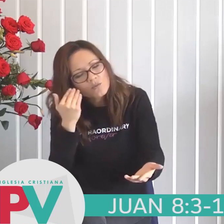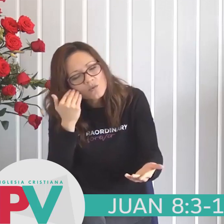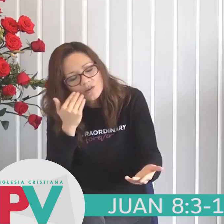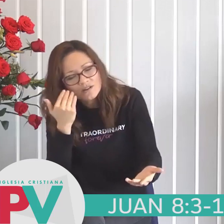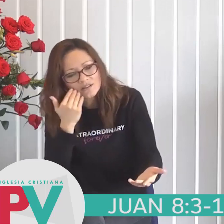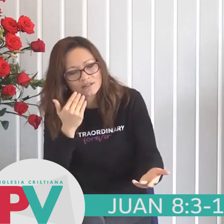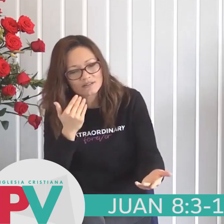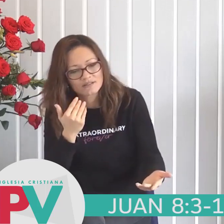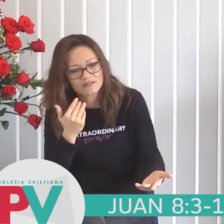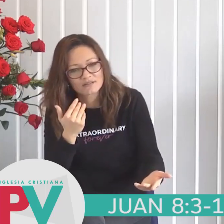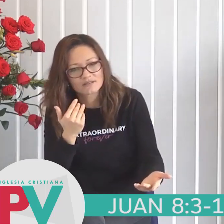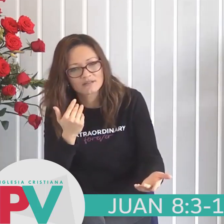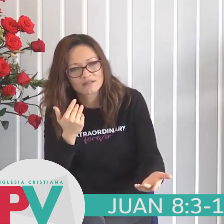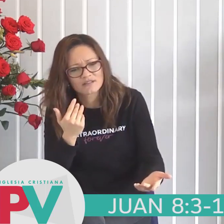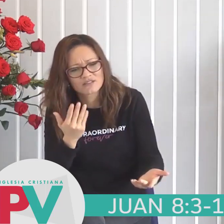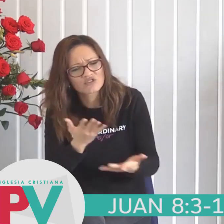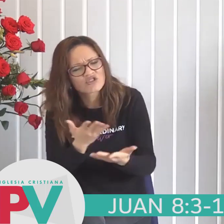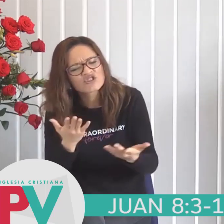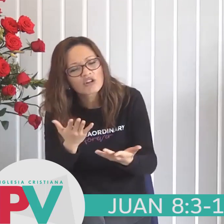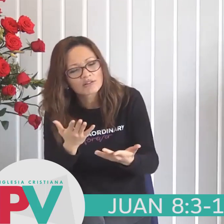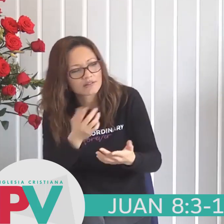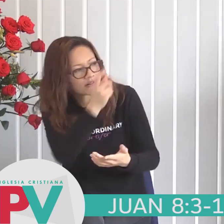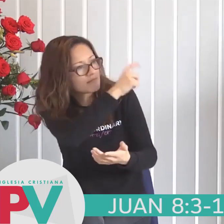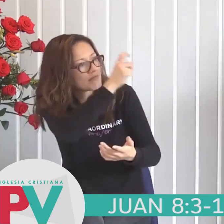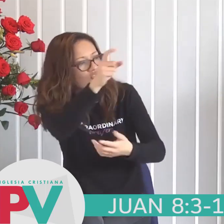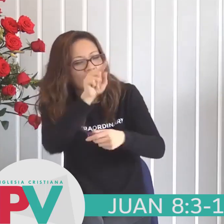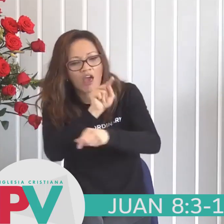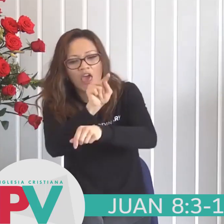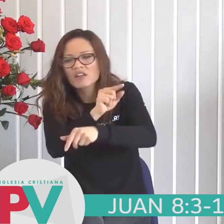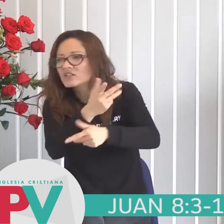mujer, ¿dónde están los que te acusaban?